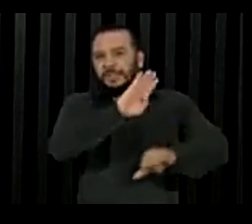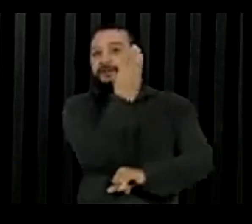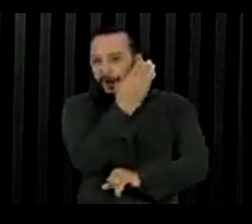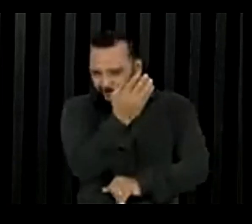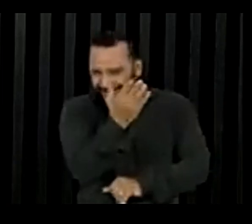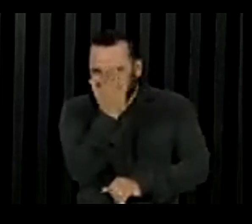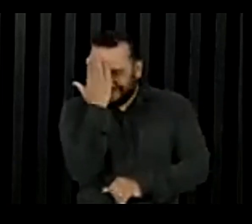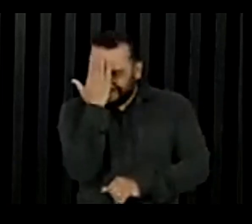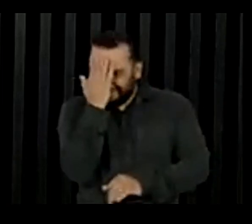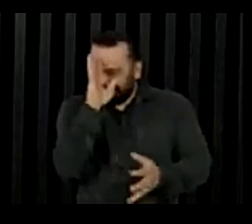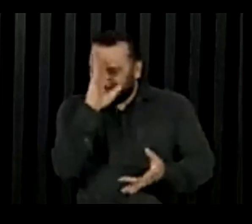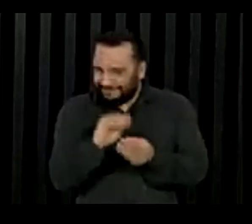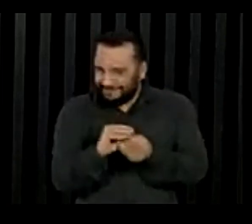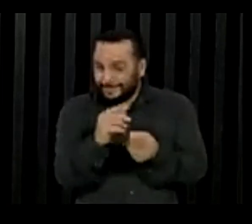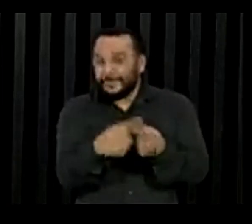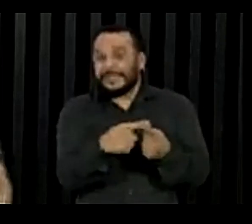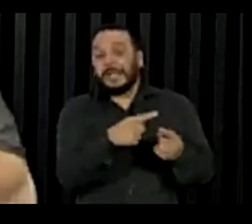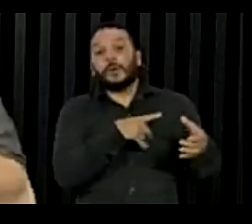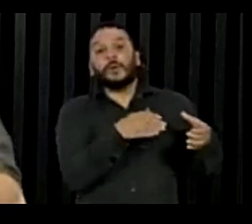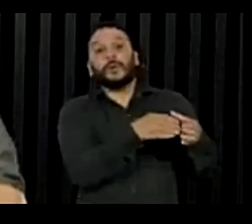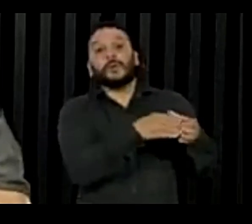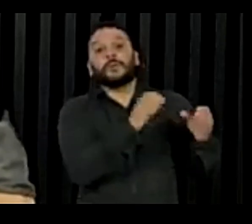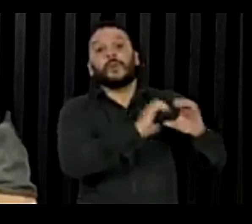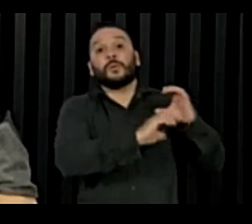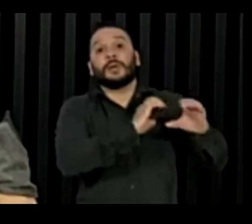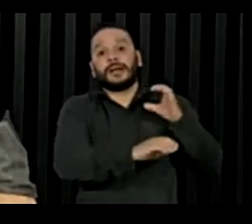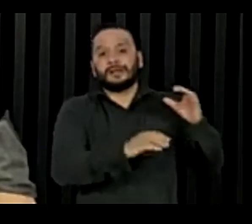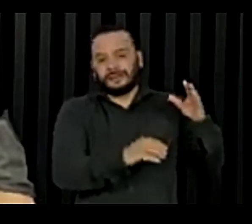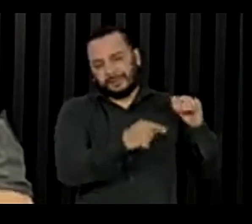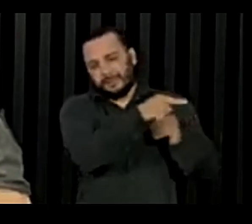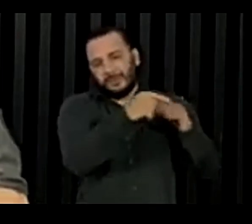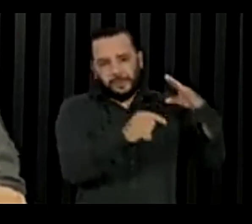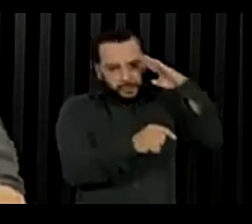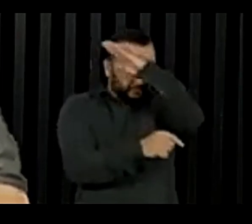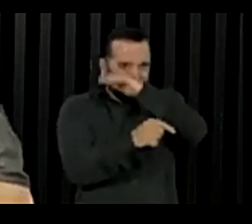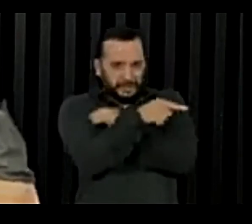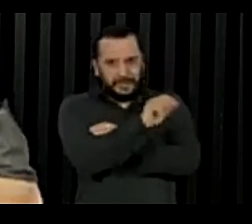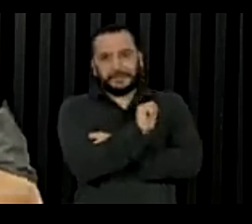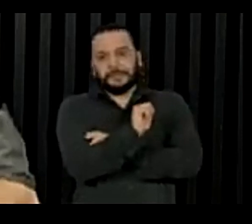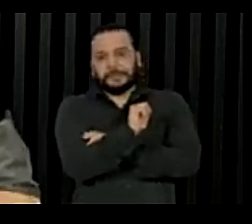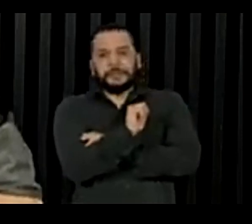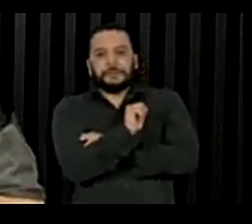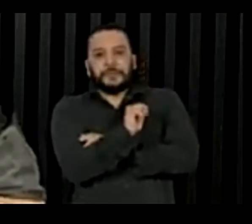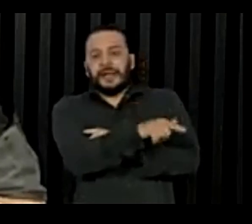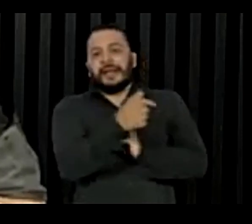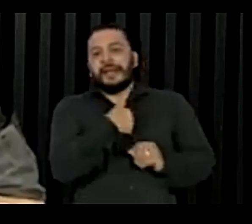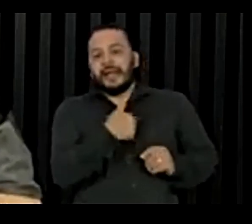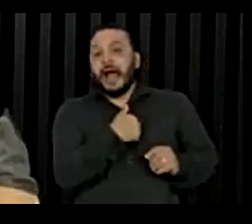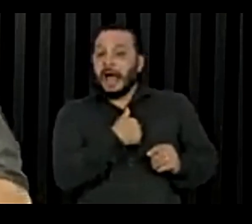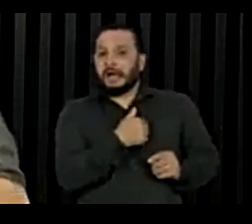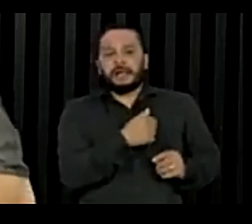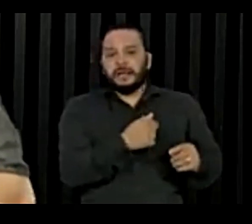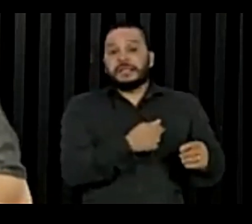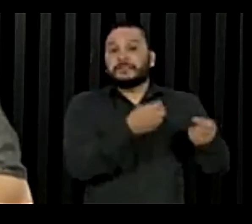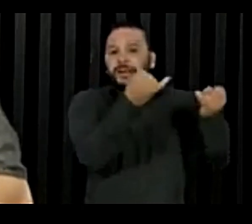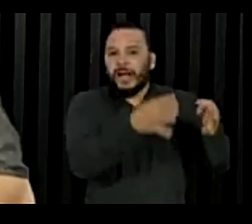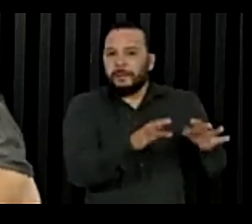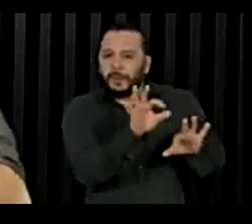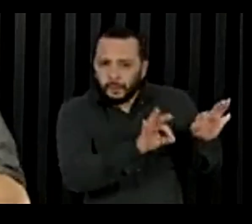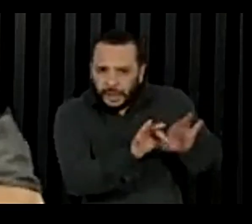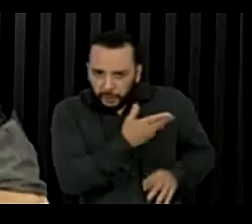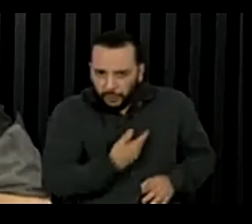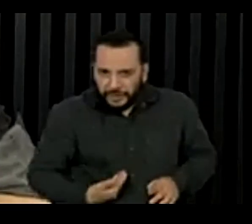onde a equipe de comunicação do presidente, ela não está preocupada com falar sobre plano de governo, falar